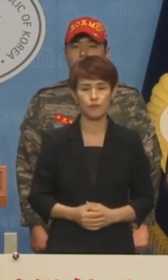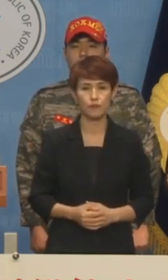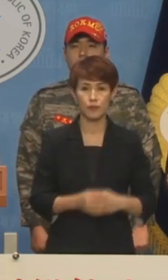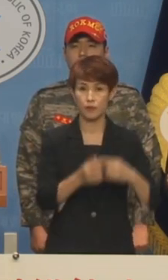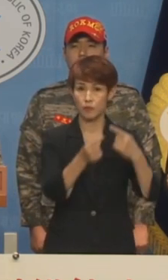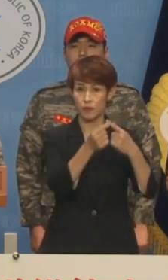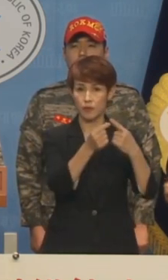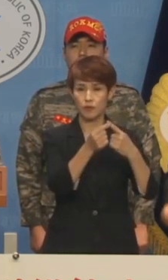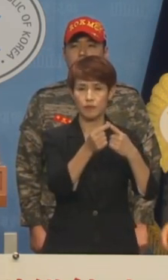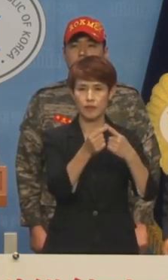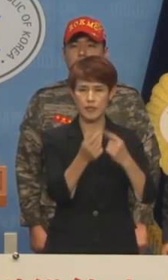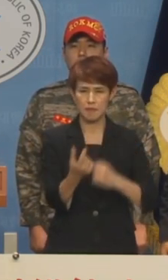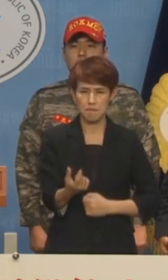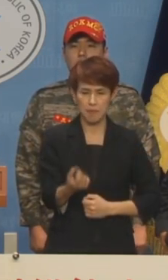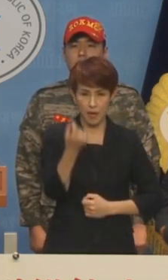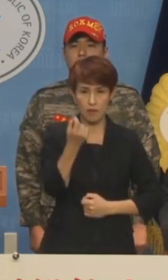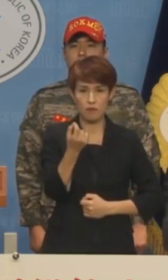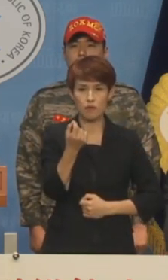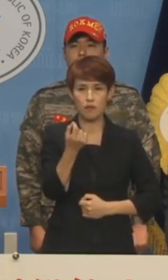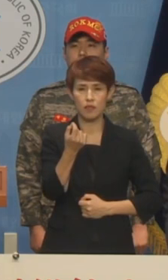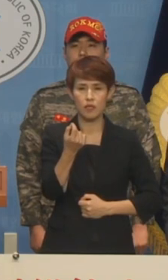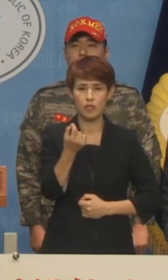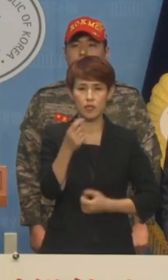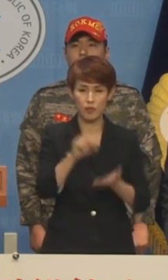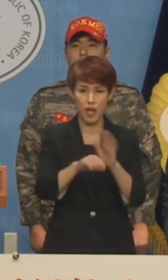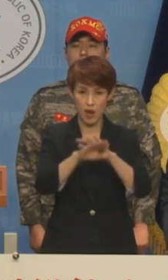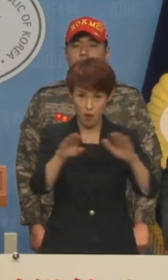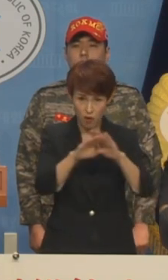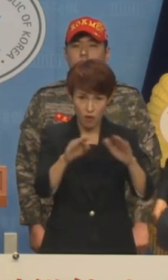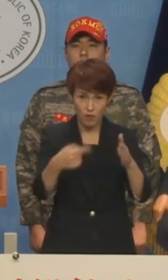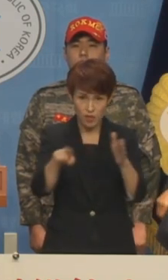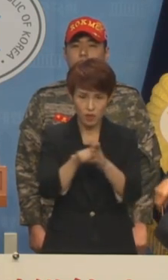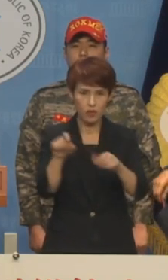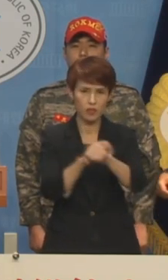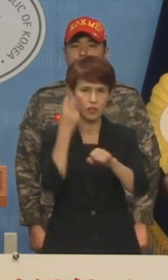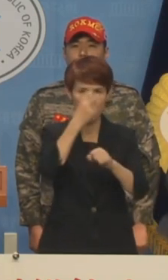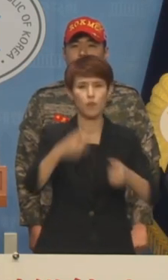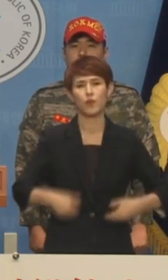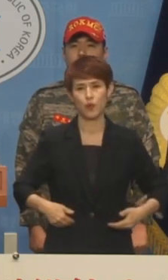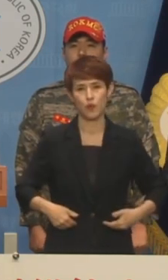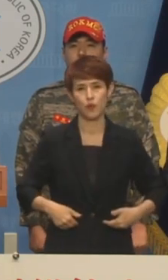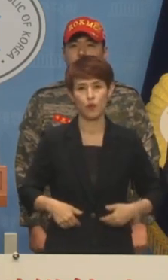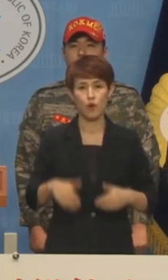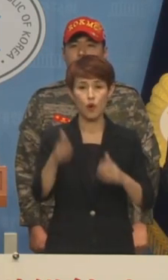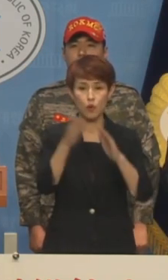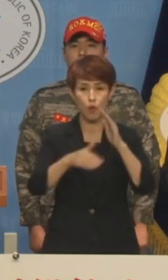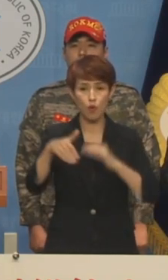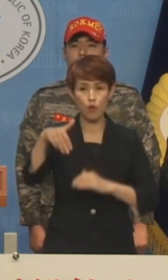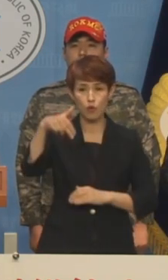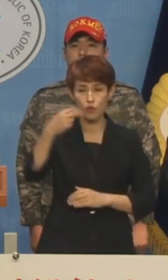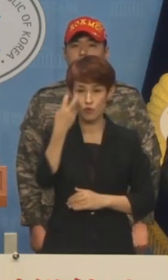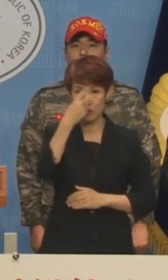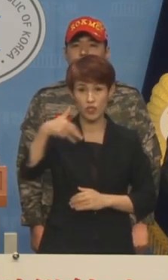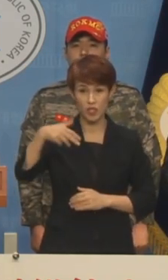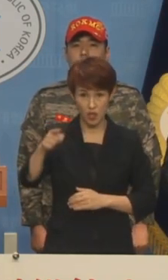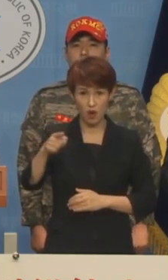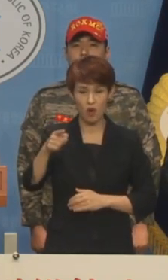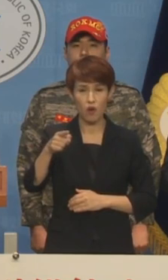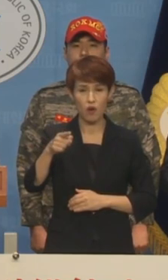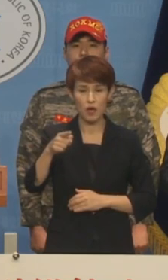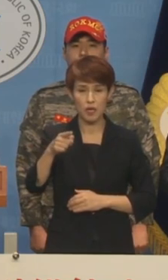1번, 신속한 사건 해결로 군을 본연의 자리에 돌려놓기 위해서 특검이 필요합니다. 공수처가 사건 접수 후 최초 압수수색까지